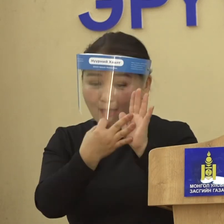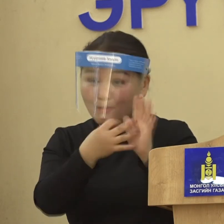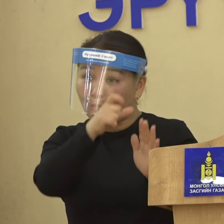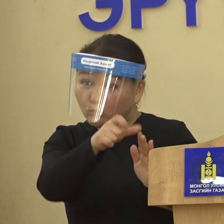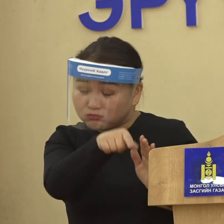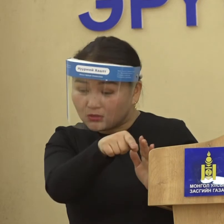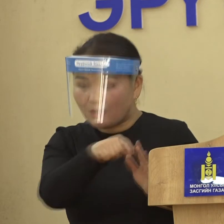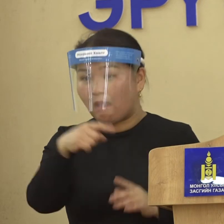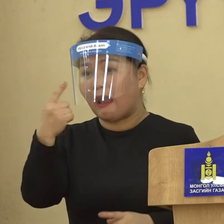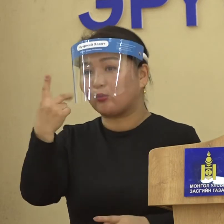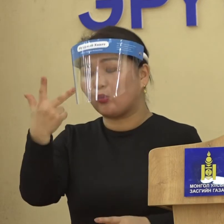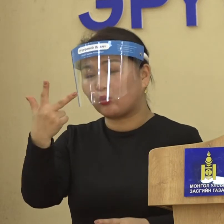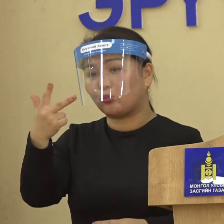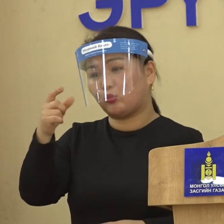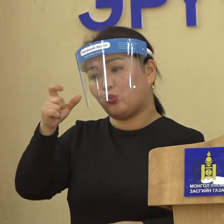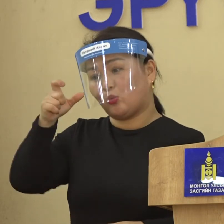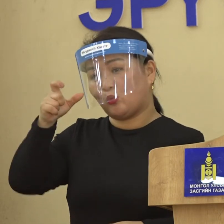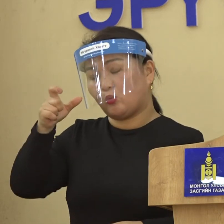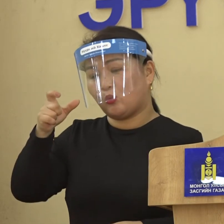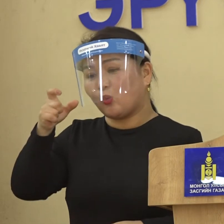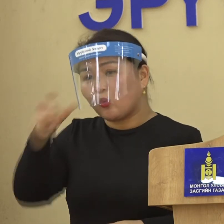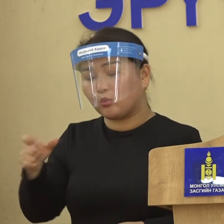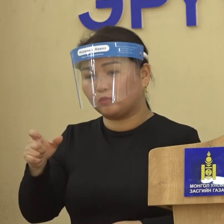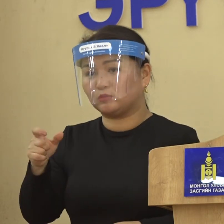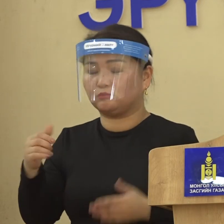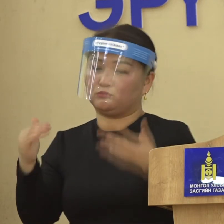13 хувь нь бол 21 хүний 13 хувь нь бол донд